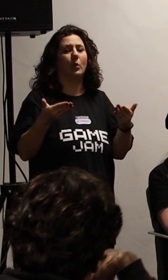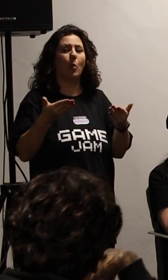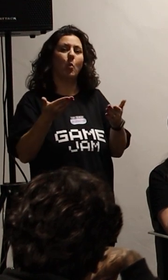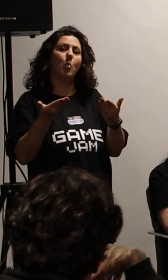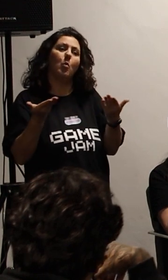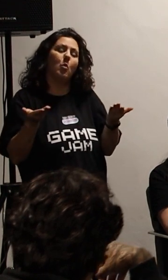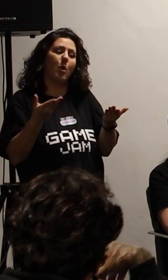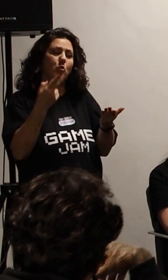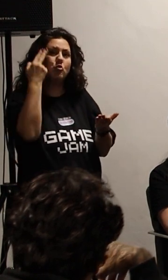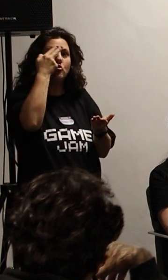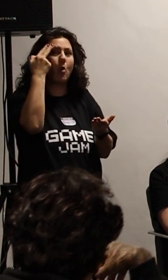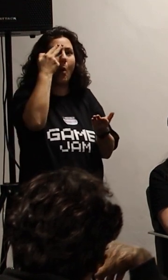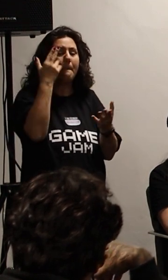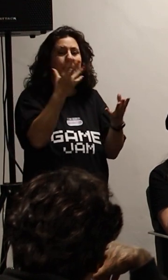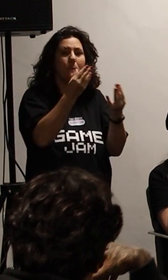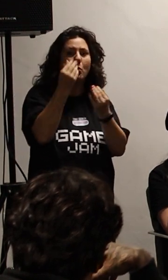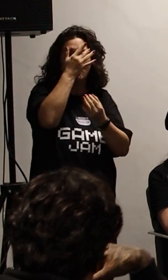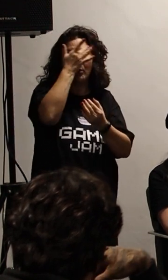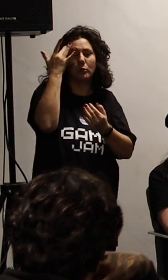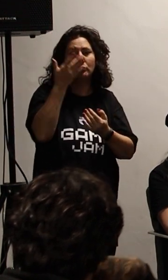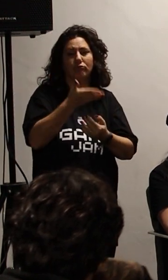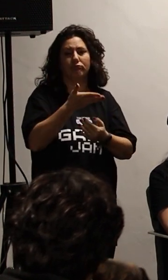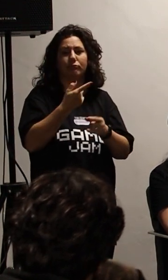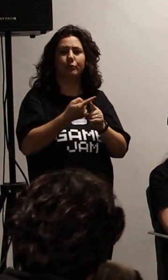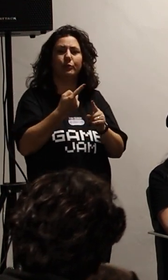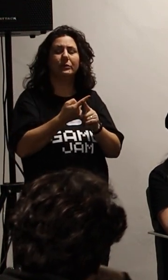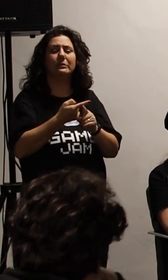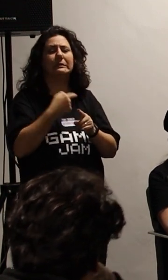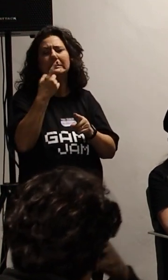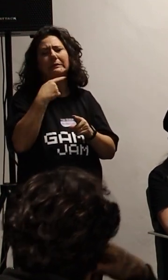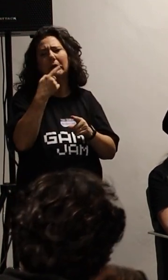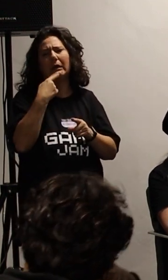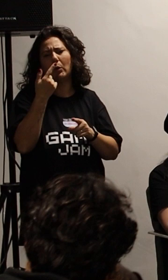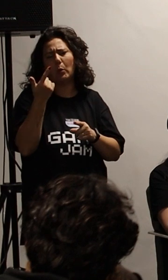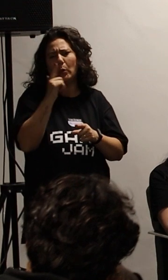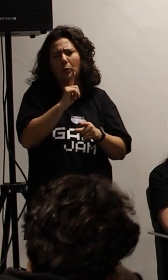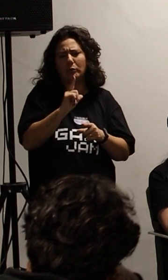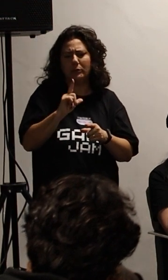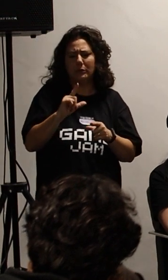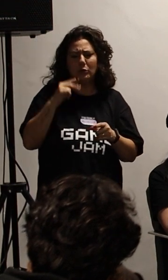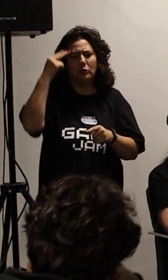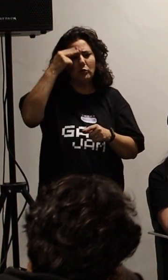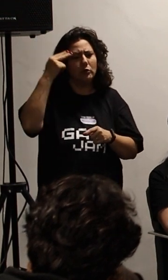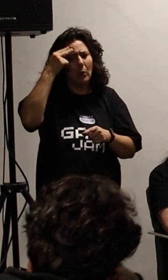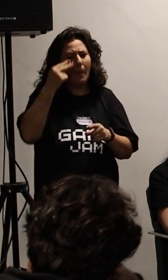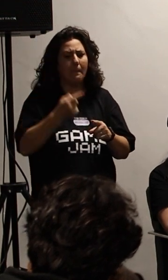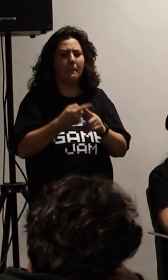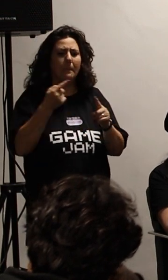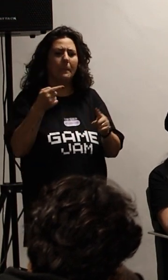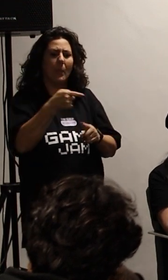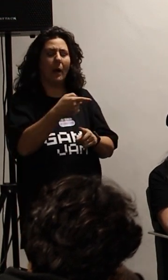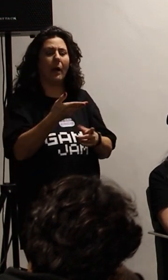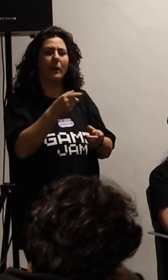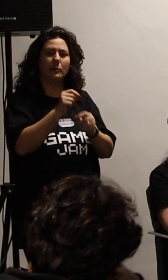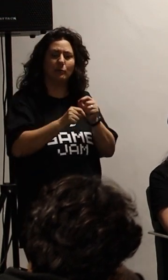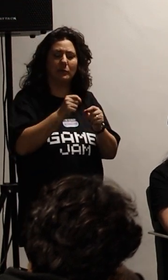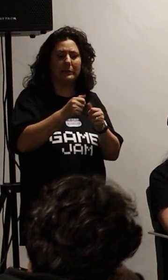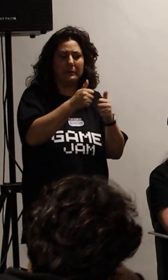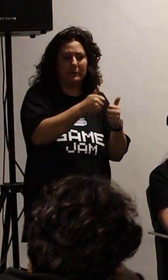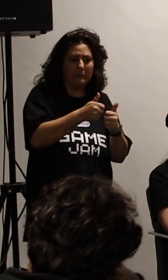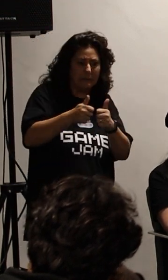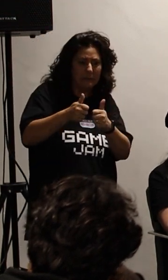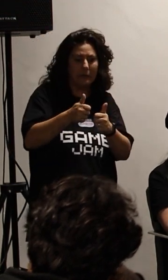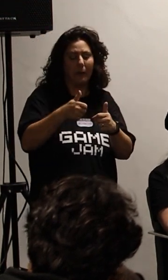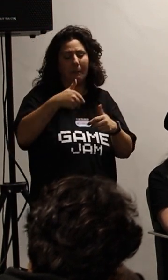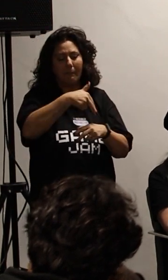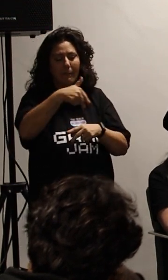É o sonho de muita gente. Claro que nem todo mundo vai conseguir realizar esse sonho, mas para realizar esse sonho, se a gente seguir certos passos, eu acredito muito